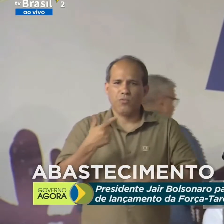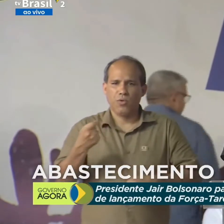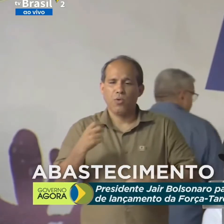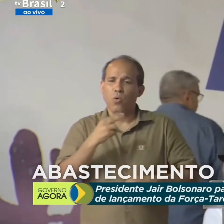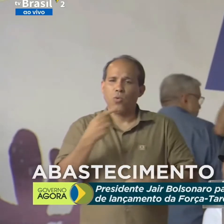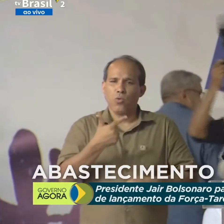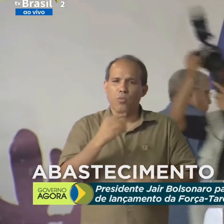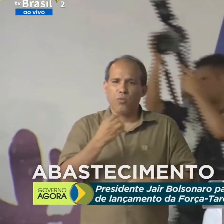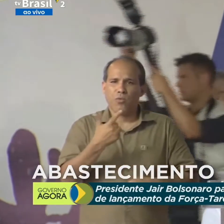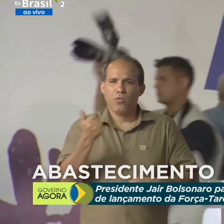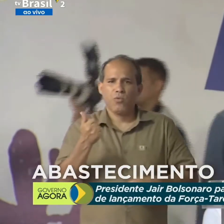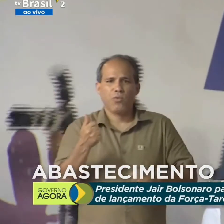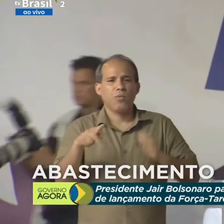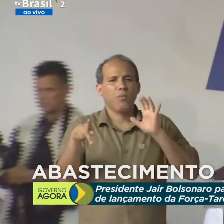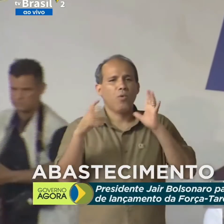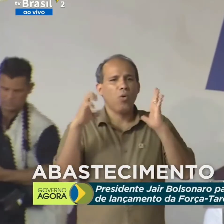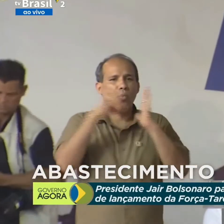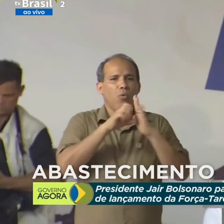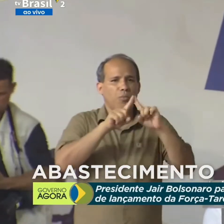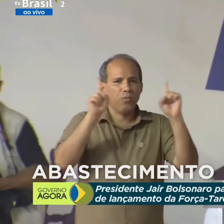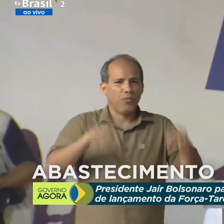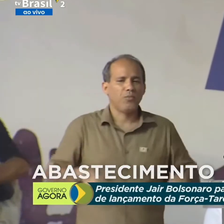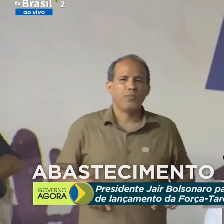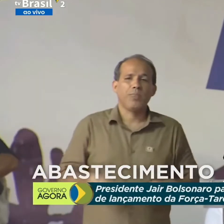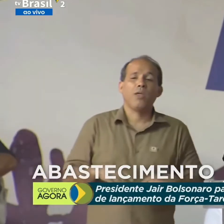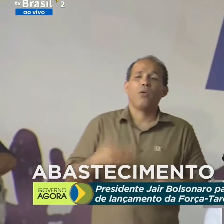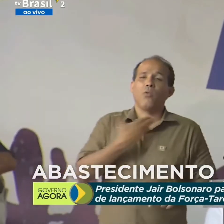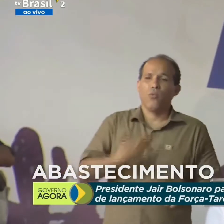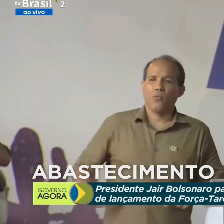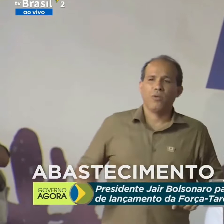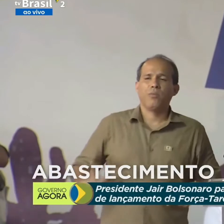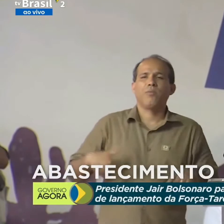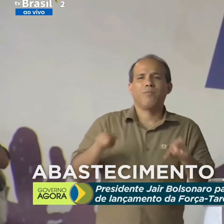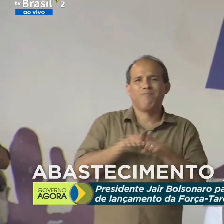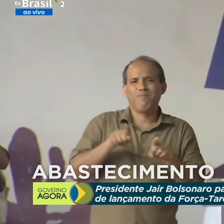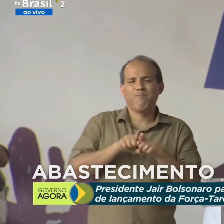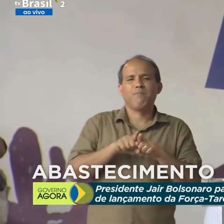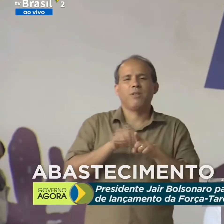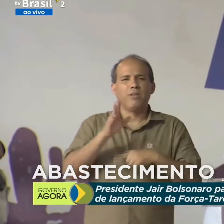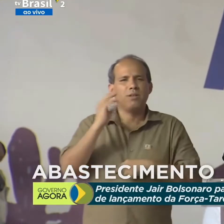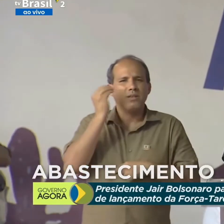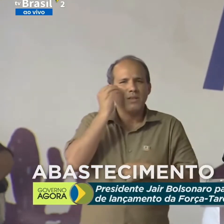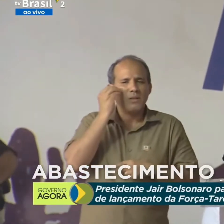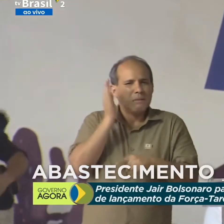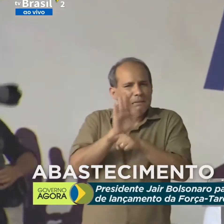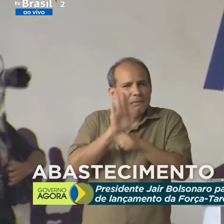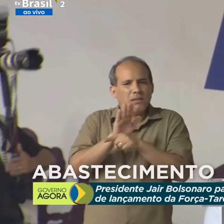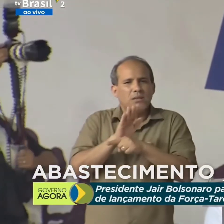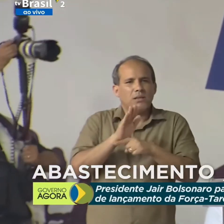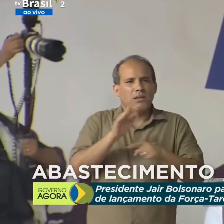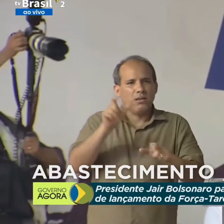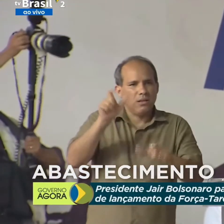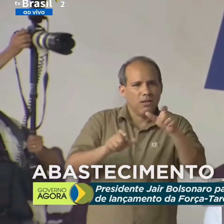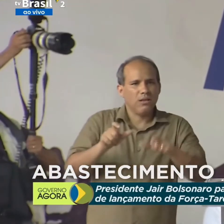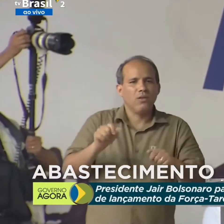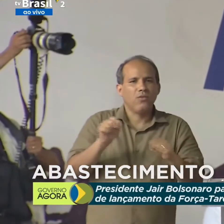aos seus servidores. O governo também que buscou atender aqueles que